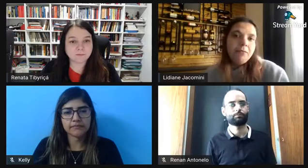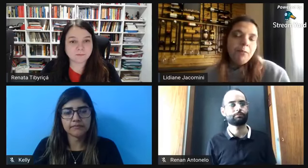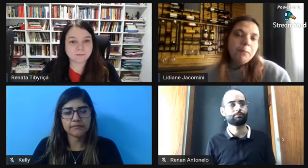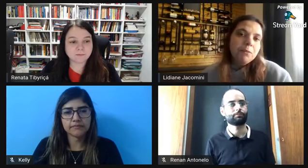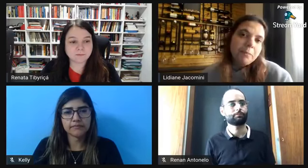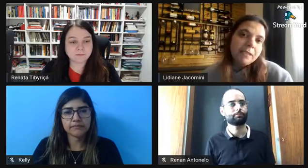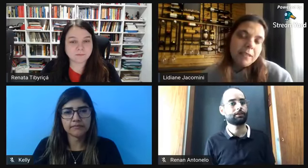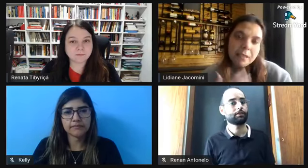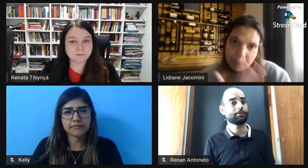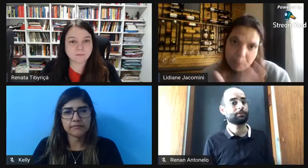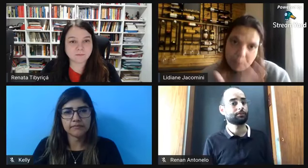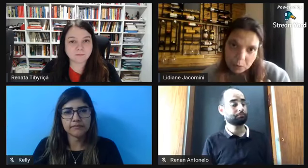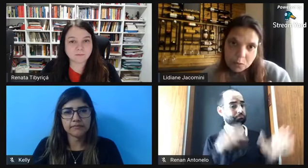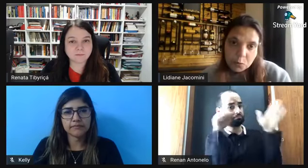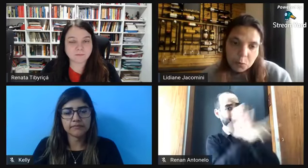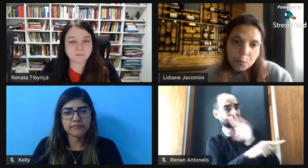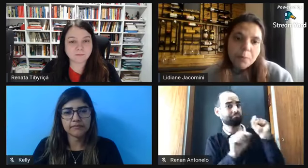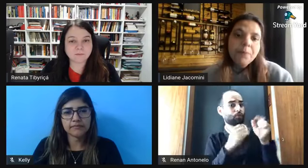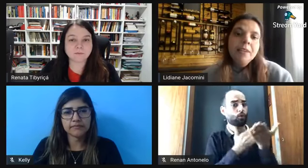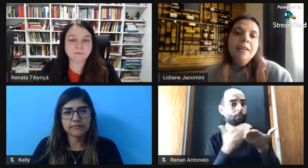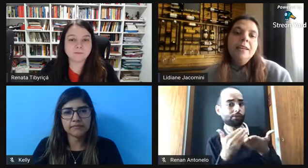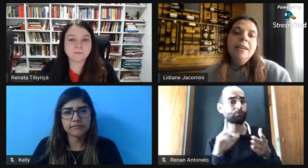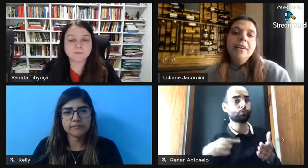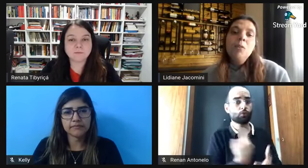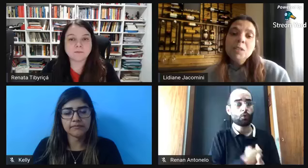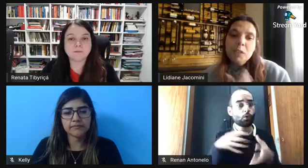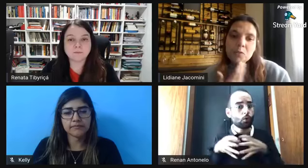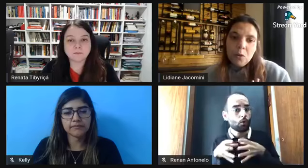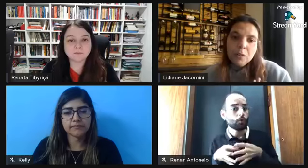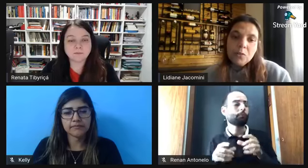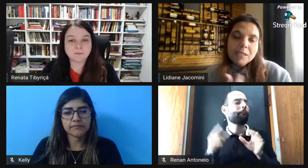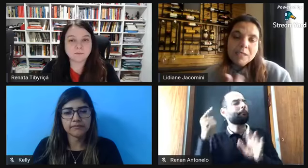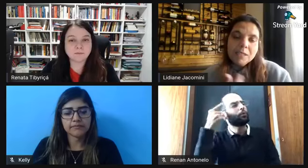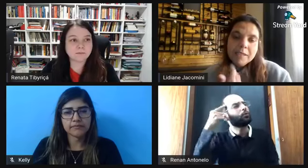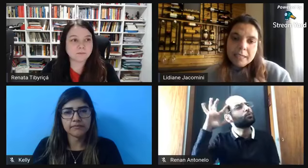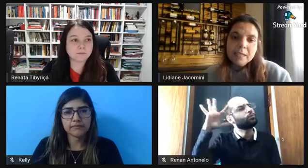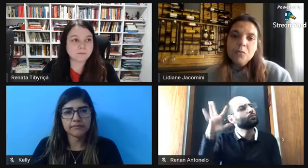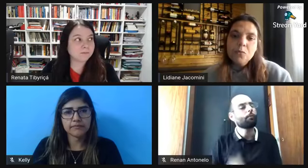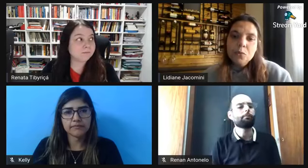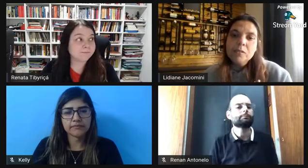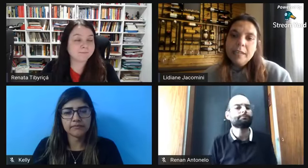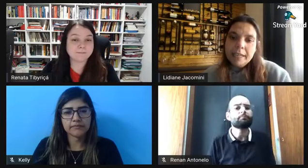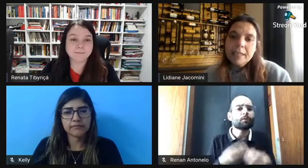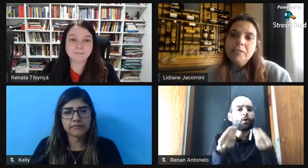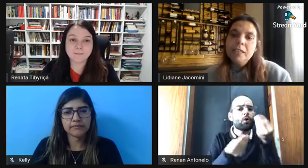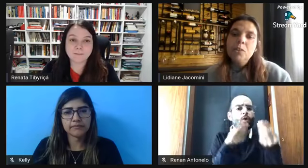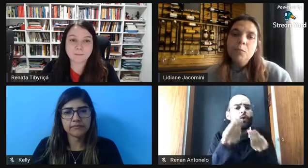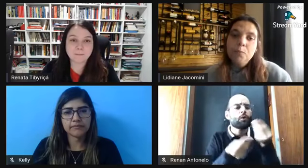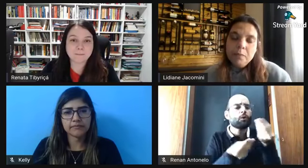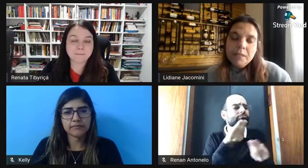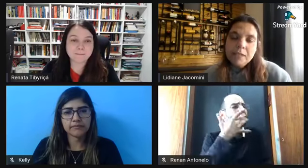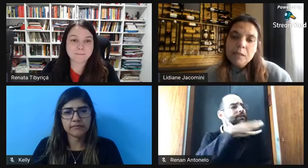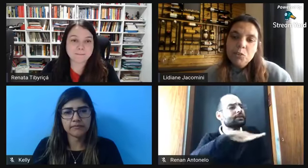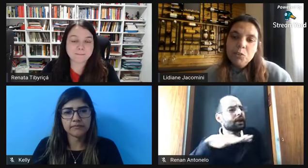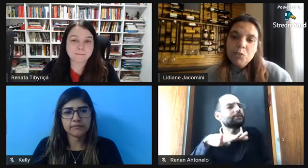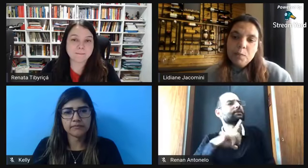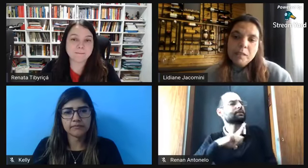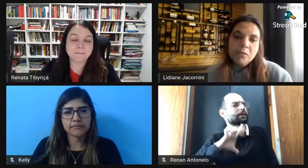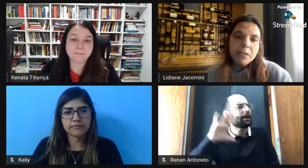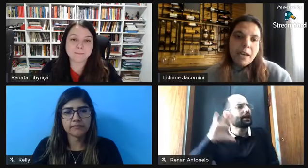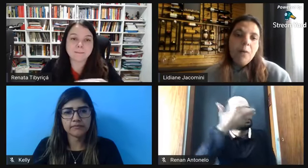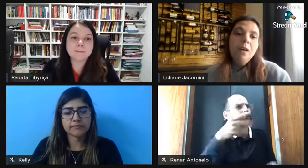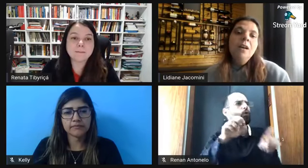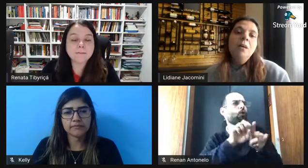foi uma pergunta pensada aqui pelo nosso grupo. Como as crianças com surdo-cegueira e deficiência